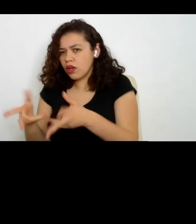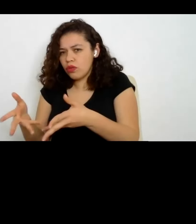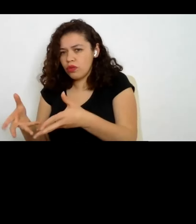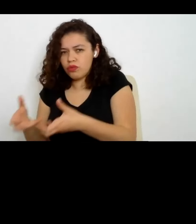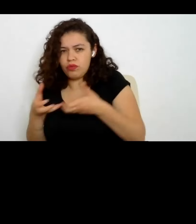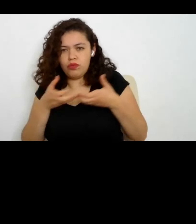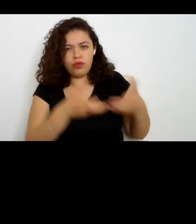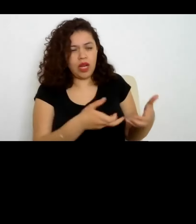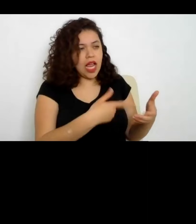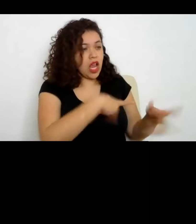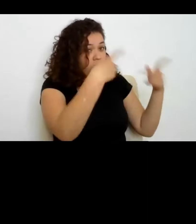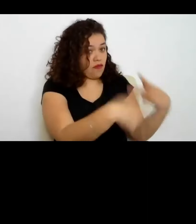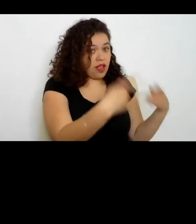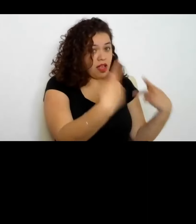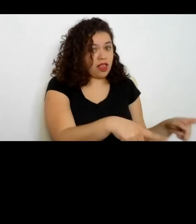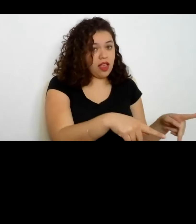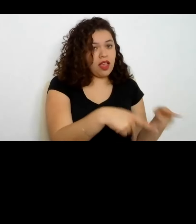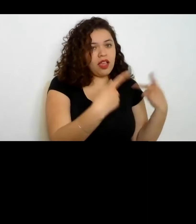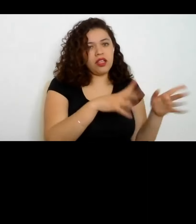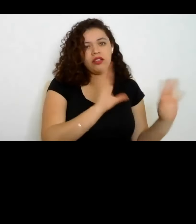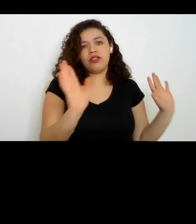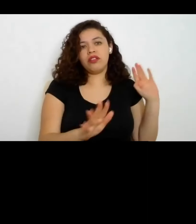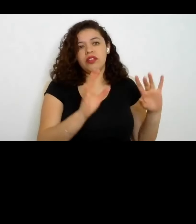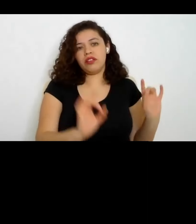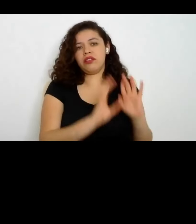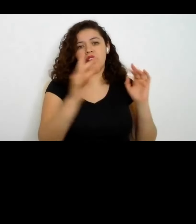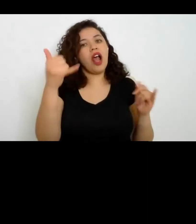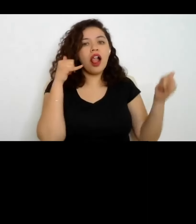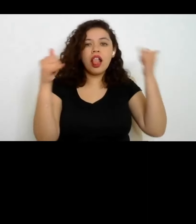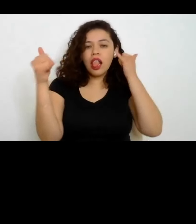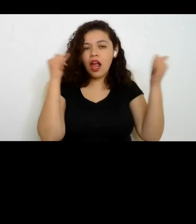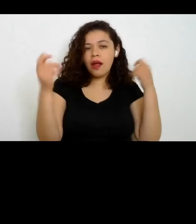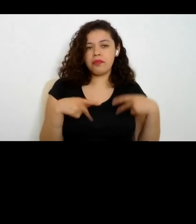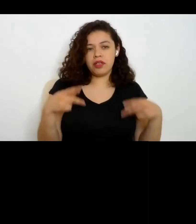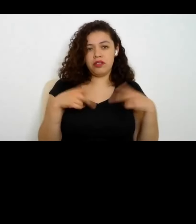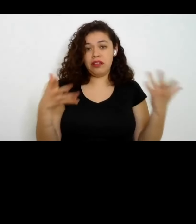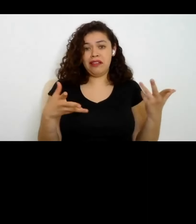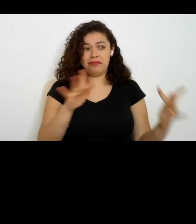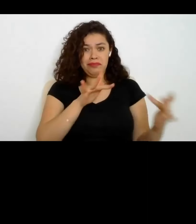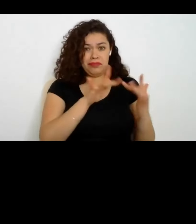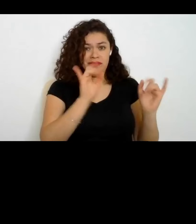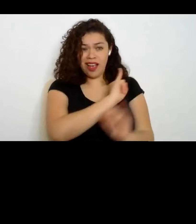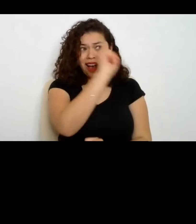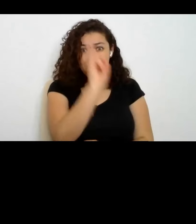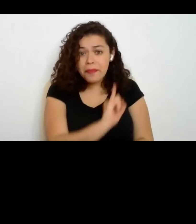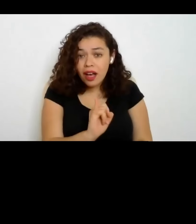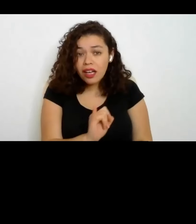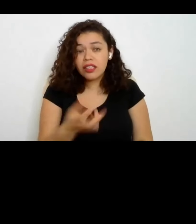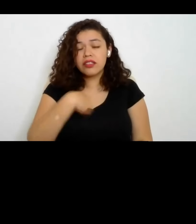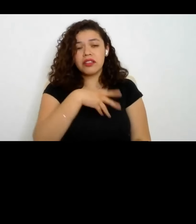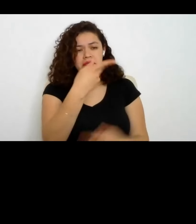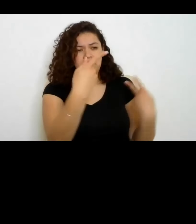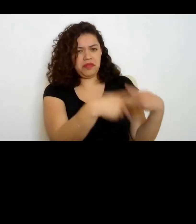y venderlas. Y por eso es que de repente empezamos a recibir llamadas de gente con la que jamás hemos tenido relación y en donde me están